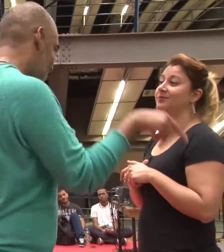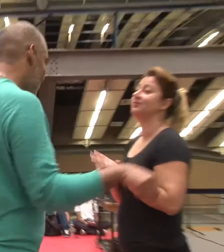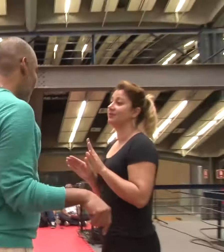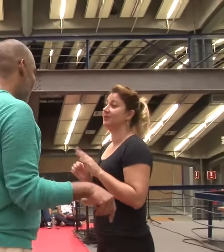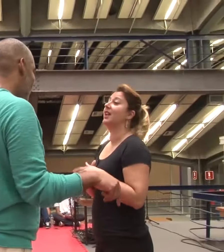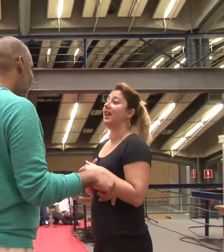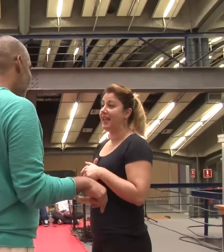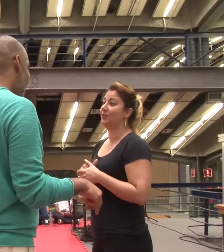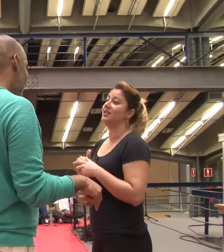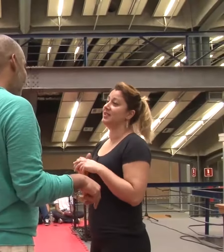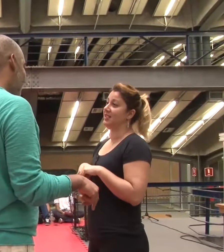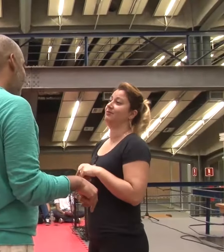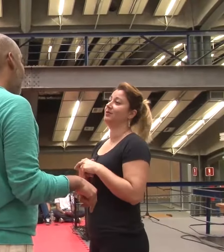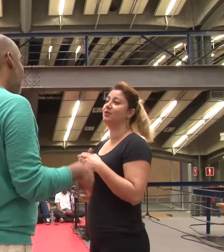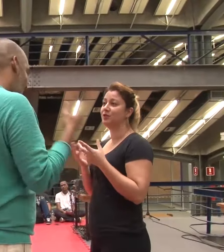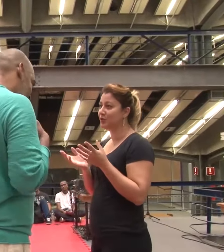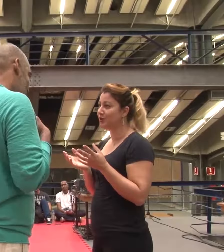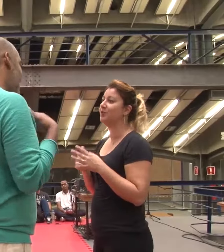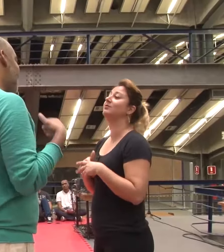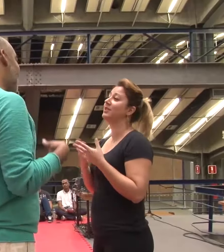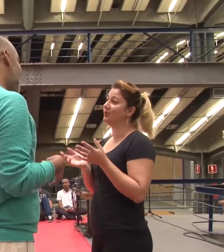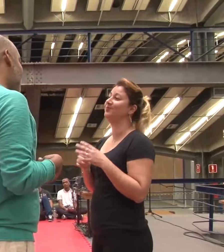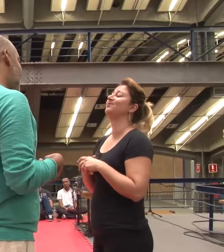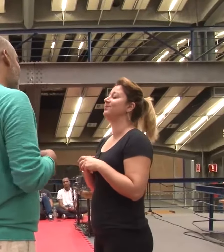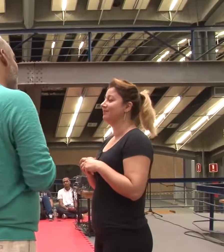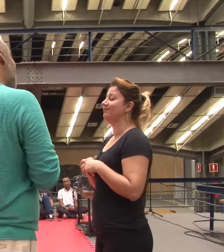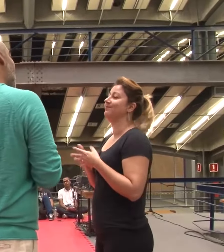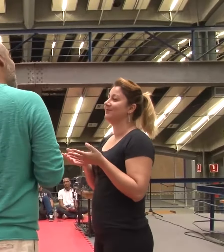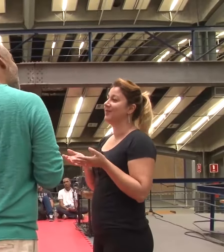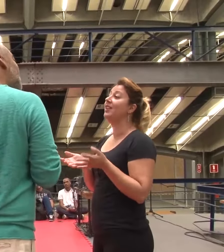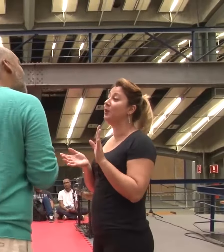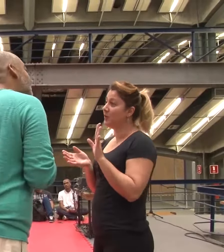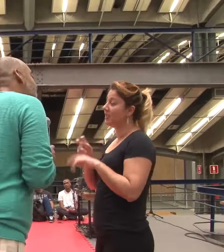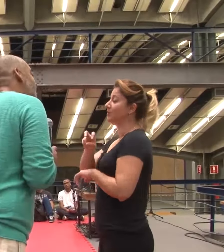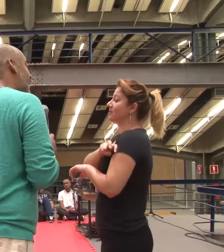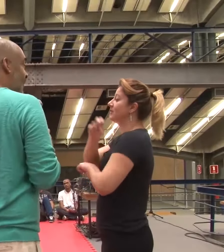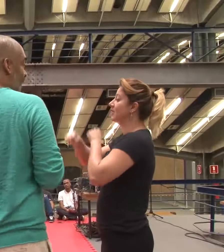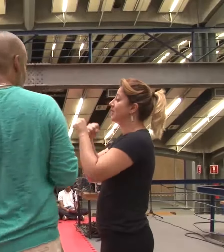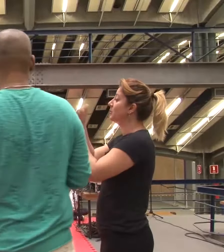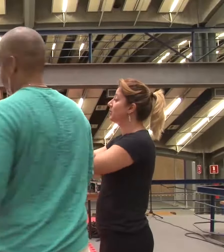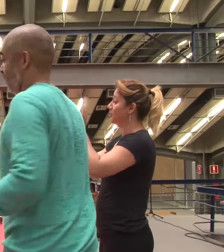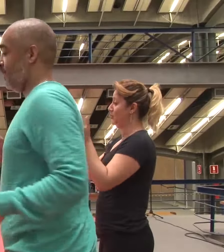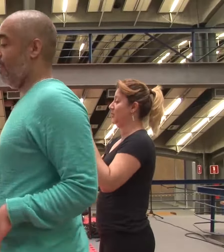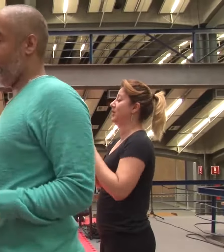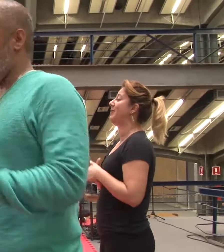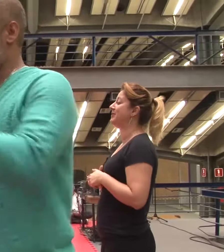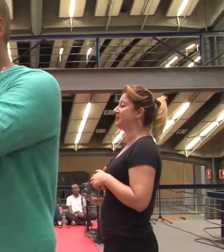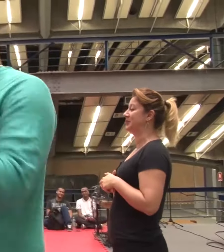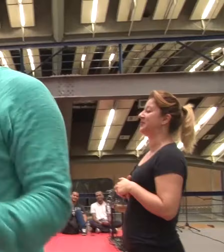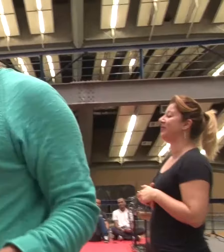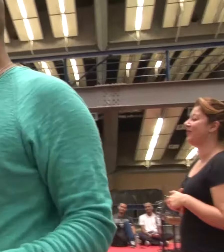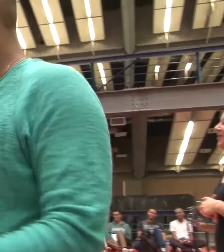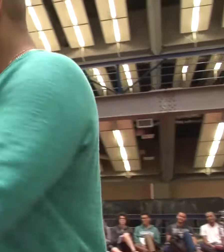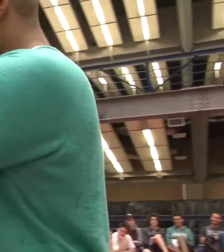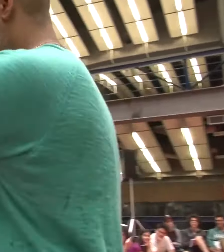Essa época não vai, né? Tá minha também, quarta série. Agora é quinto ano das familiaridades. Enfim, vou falar